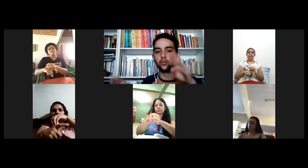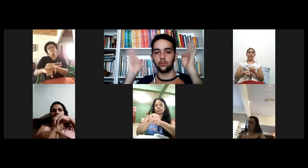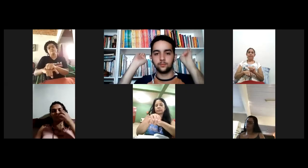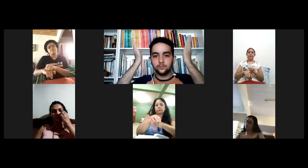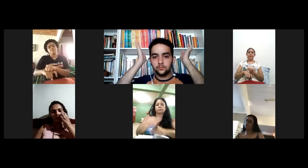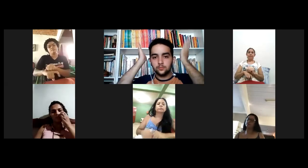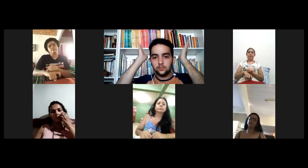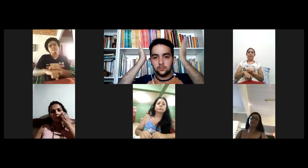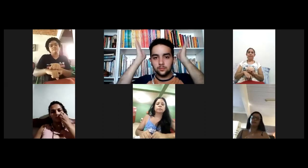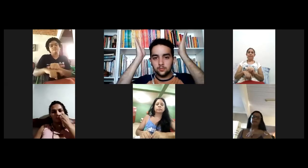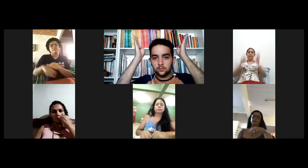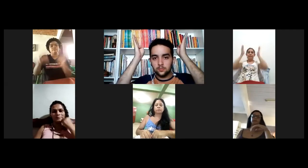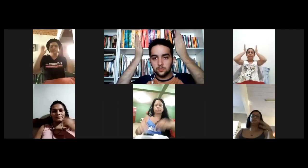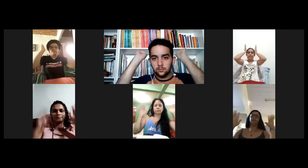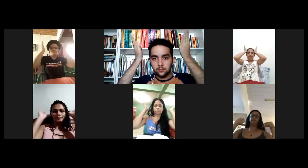e burro.